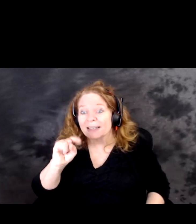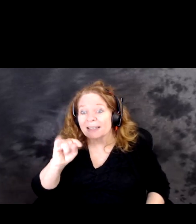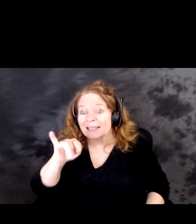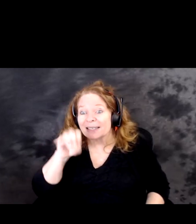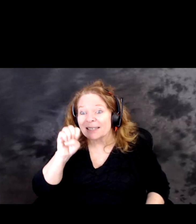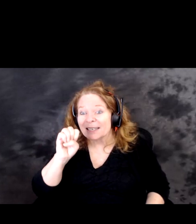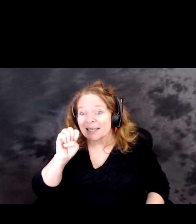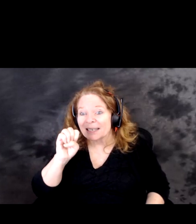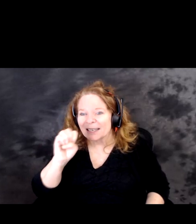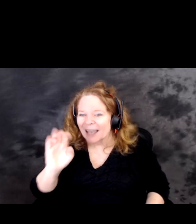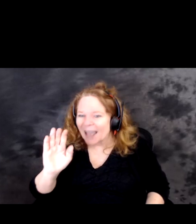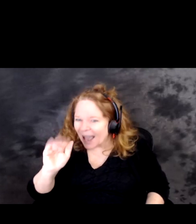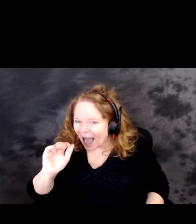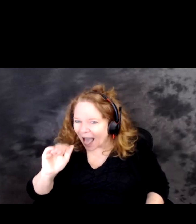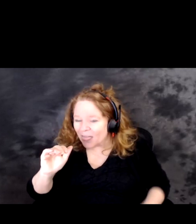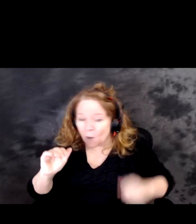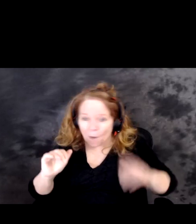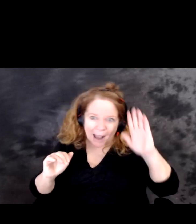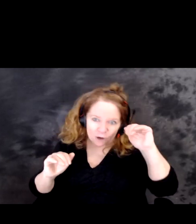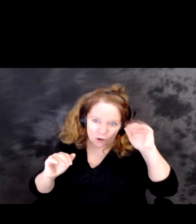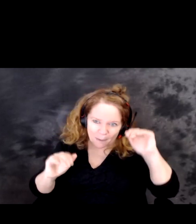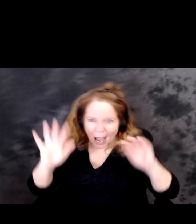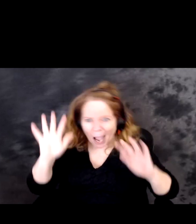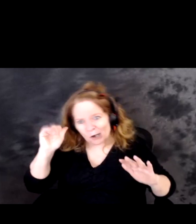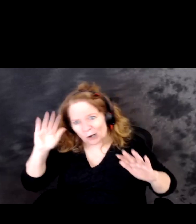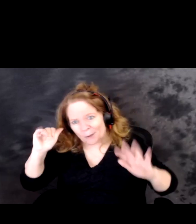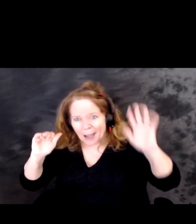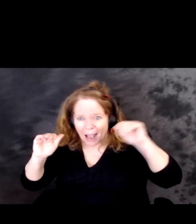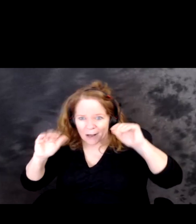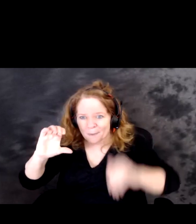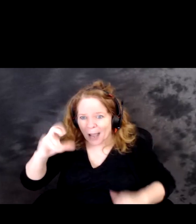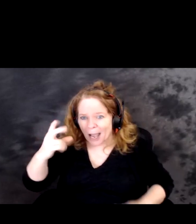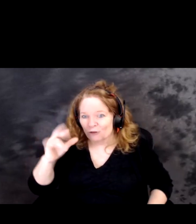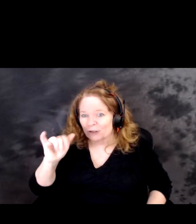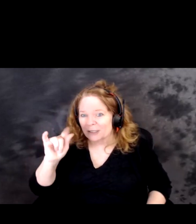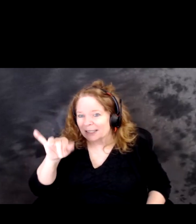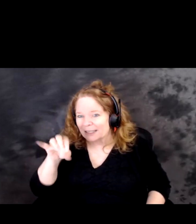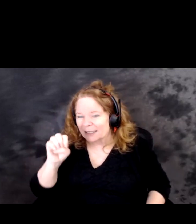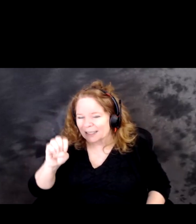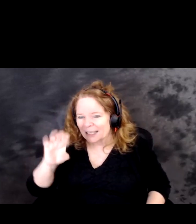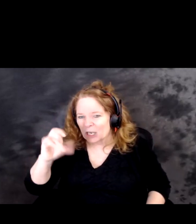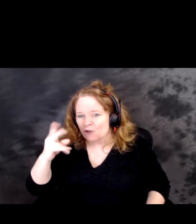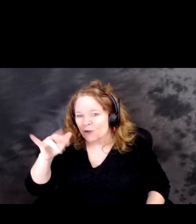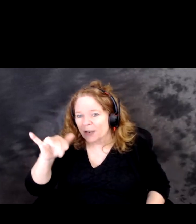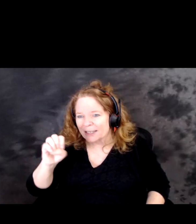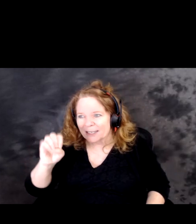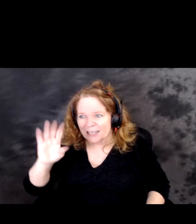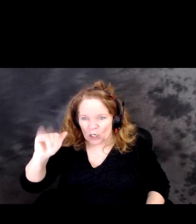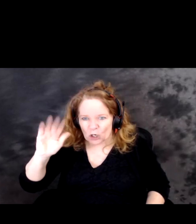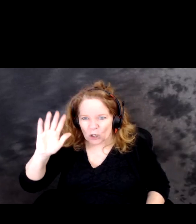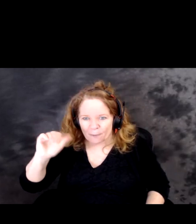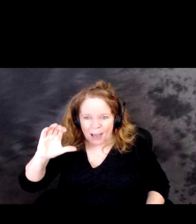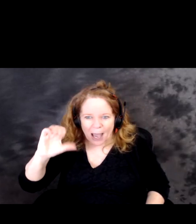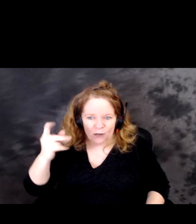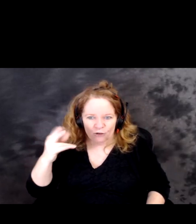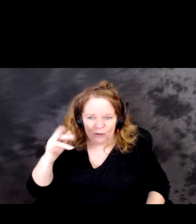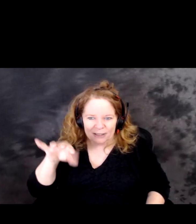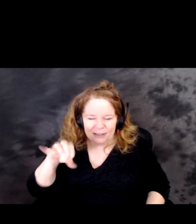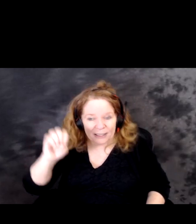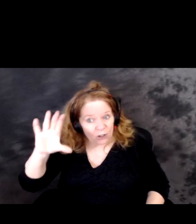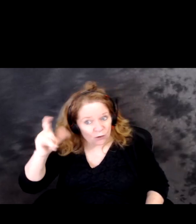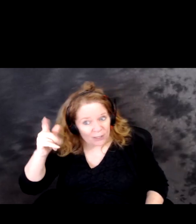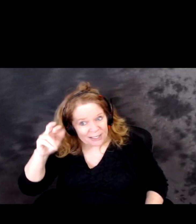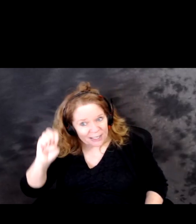Es ahora Christy. Adiós, adiós, adiós, Christy, Christy, adiós.